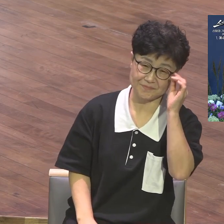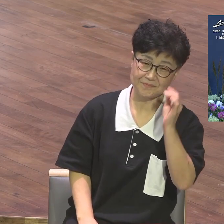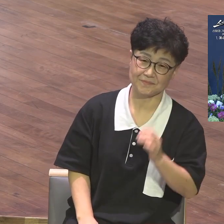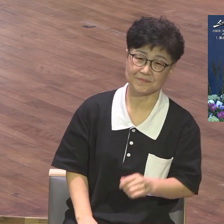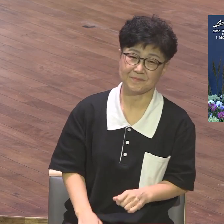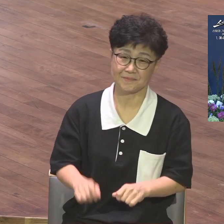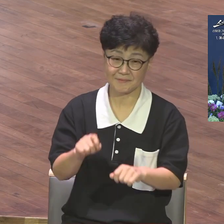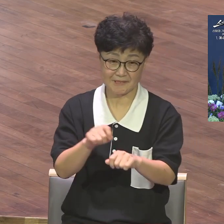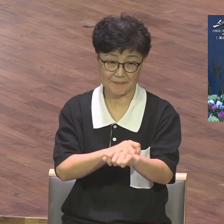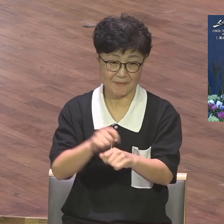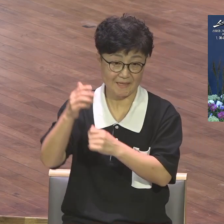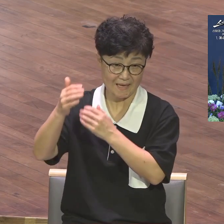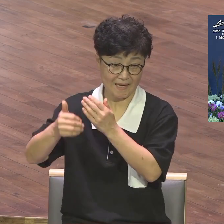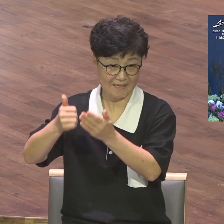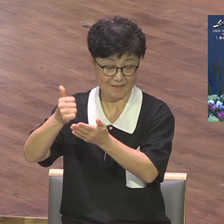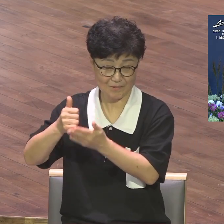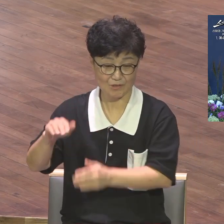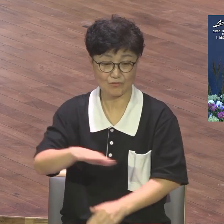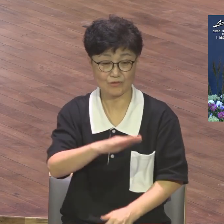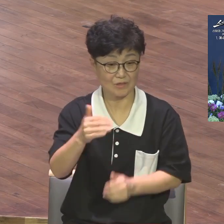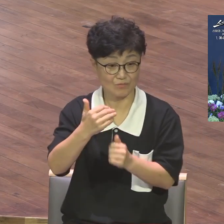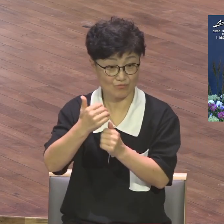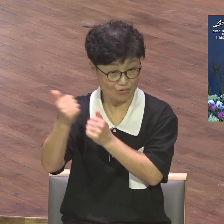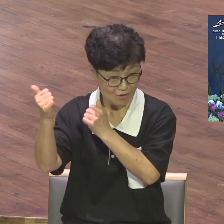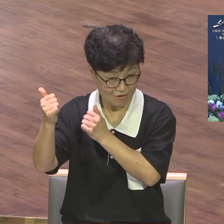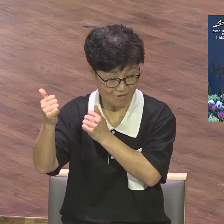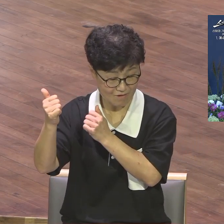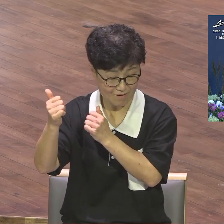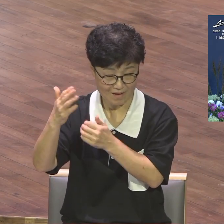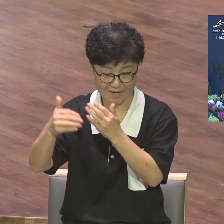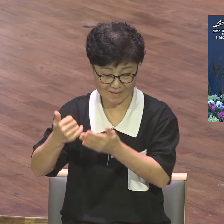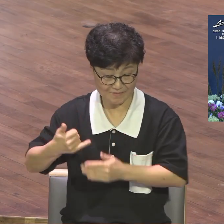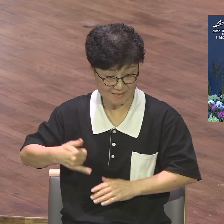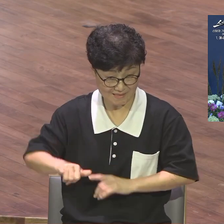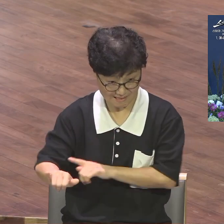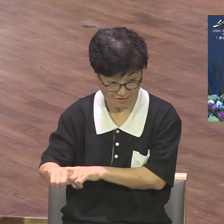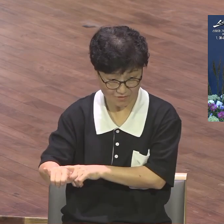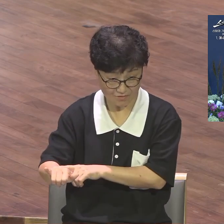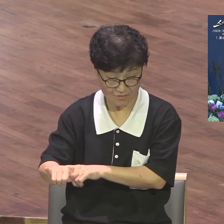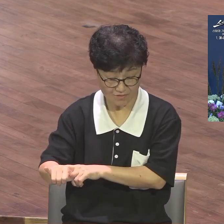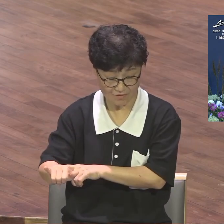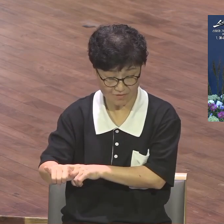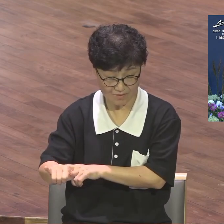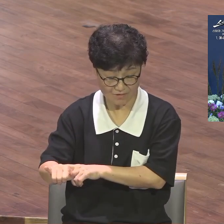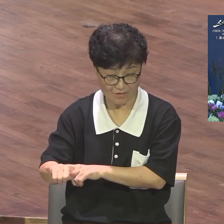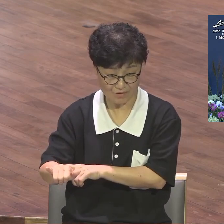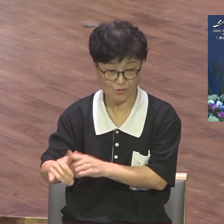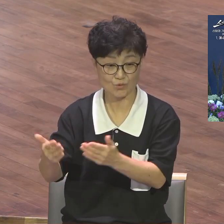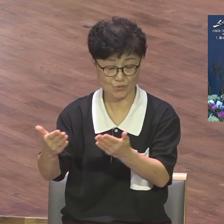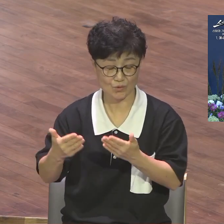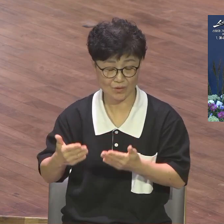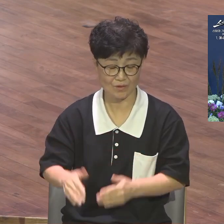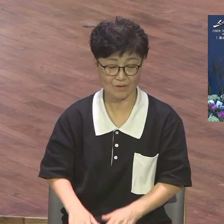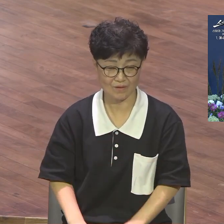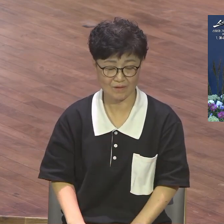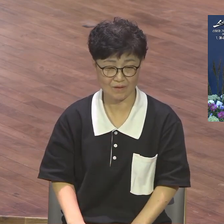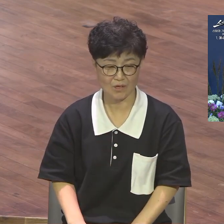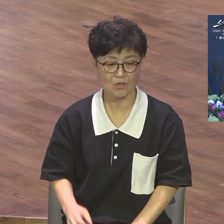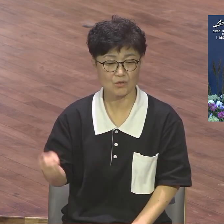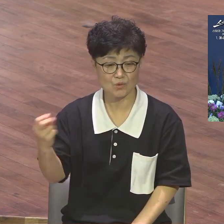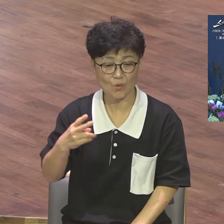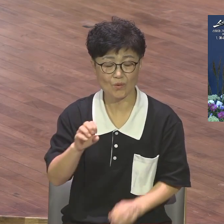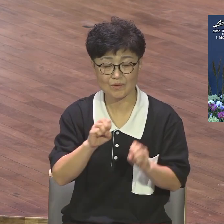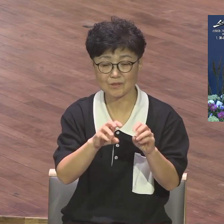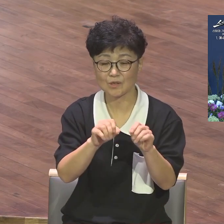특별히 하나님께서 우리를 인격적으로 불러주셔서 하나님 자녀의 반열에 세워주시고 나아가서 우리를 전도자의